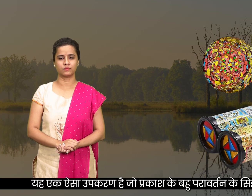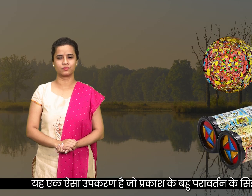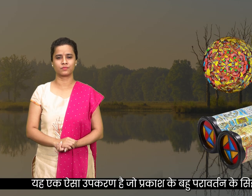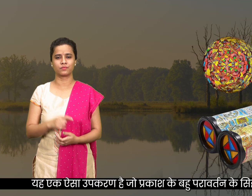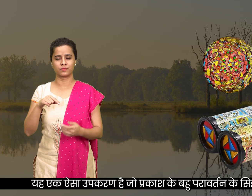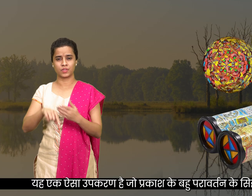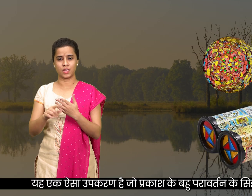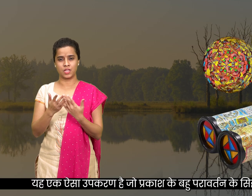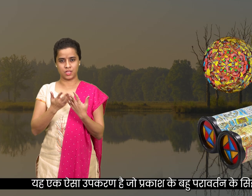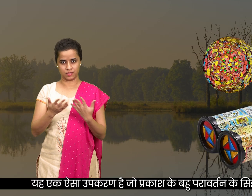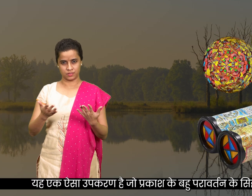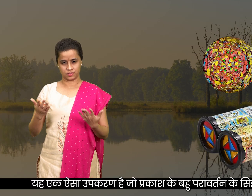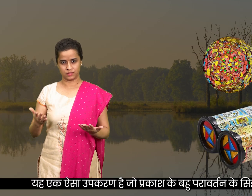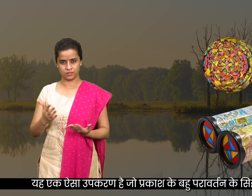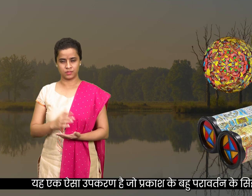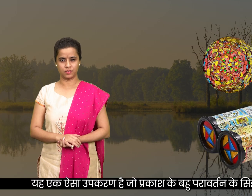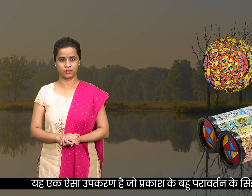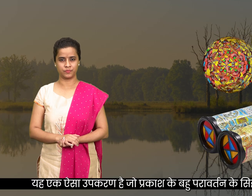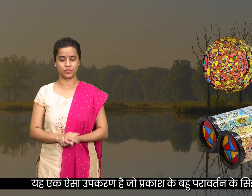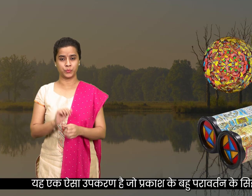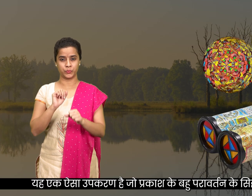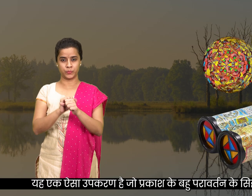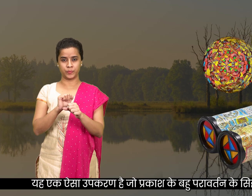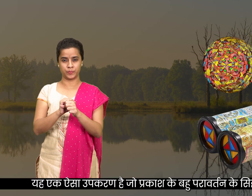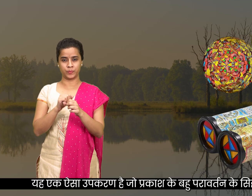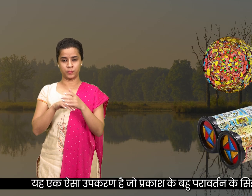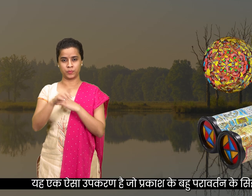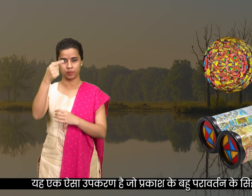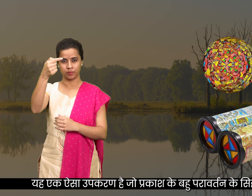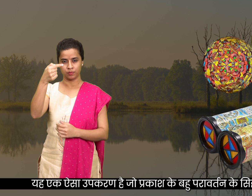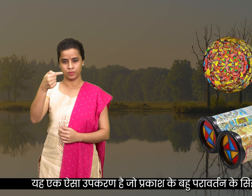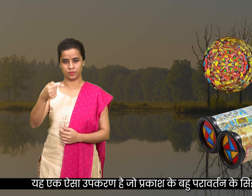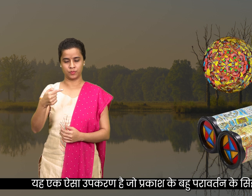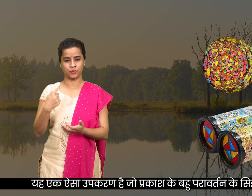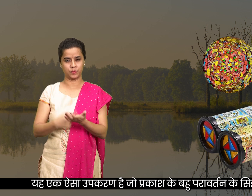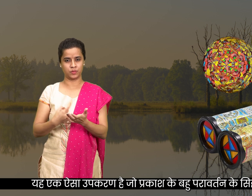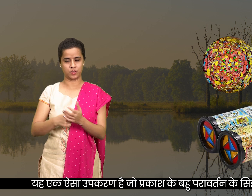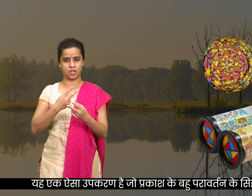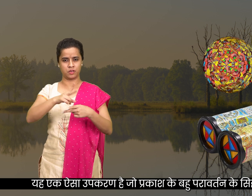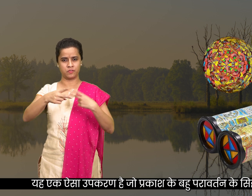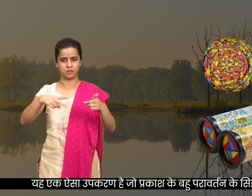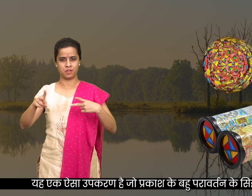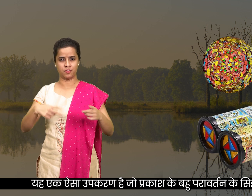यह एक ऐसा उपकरण है जो प्रकाश के बहुपरिवर्तन के सिद्धांत पर कार्य करता है,